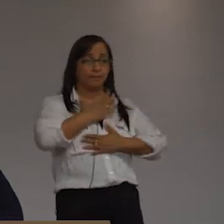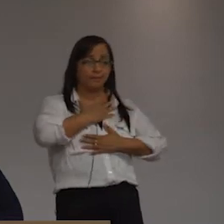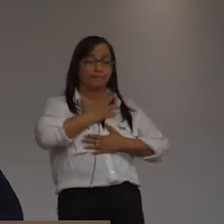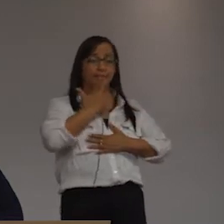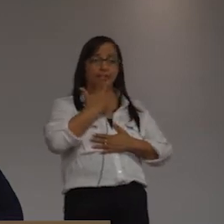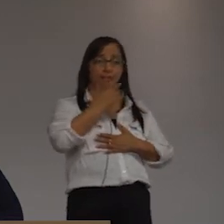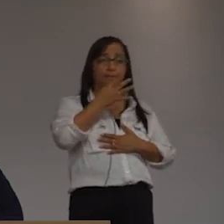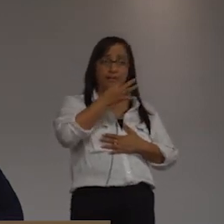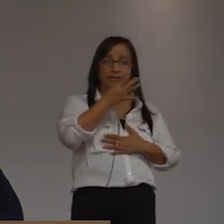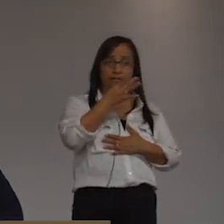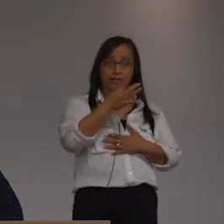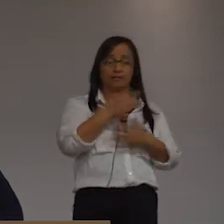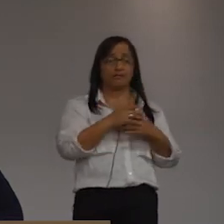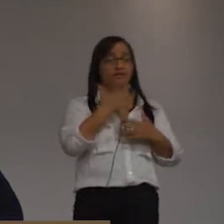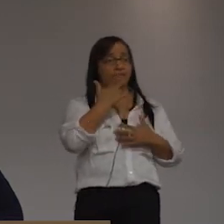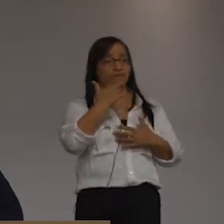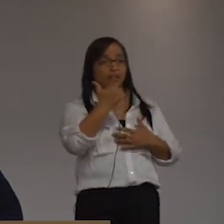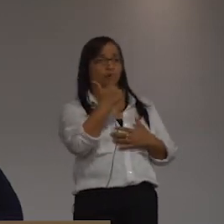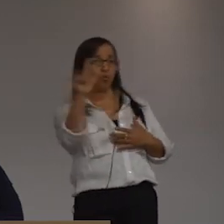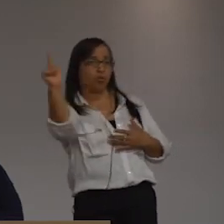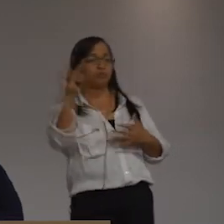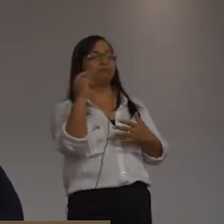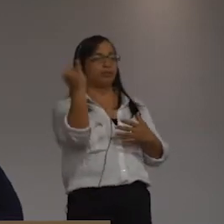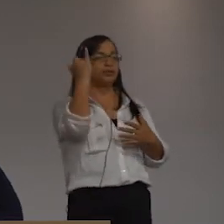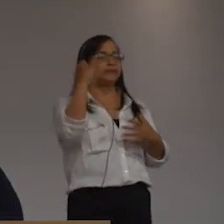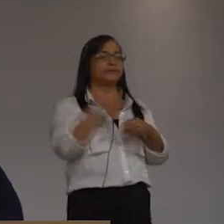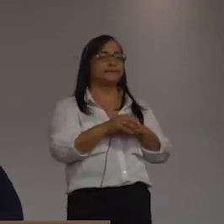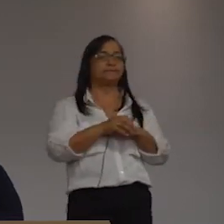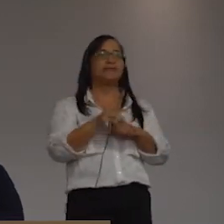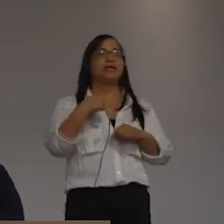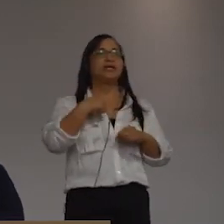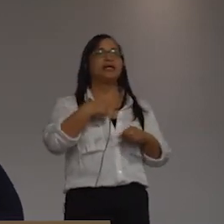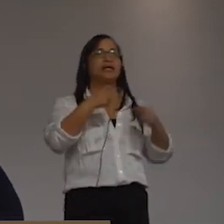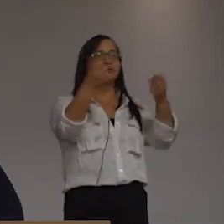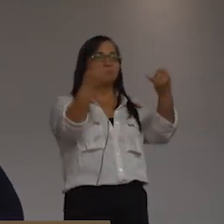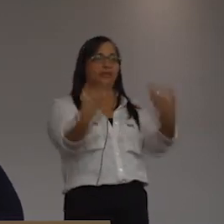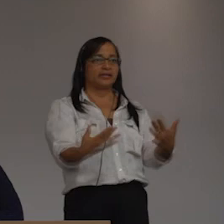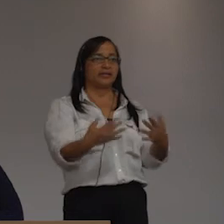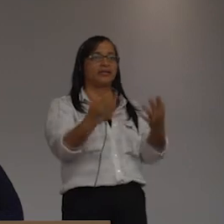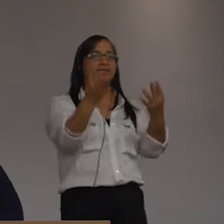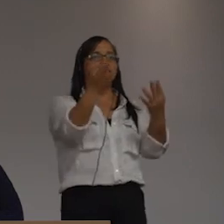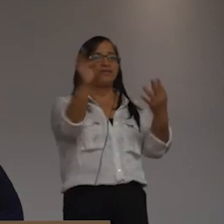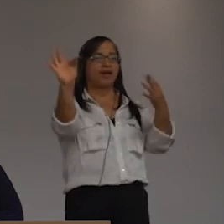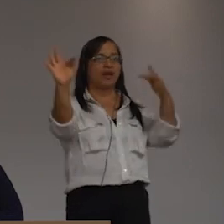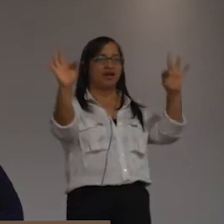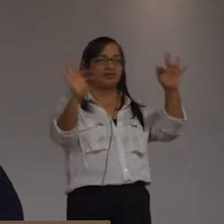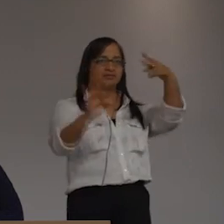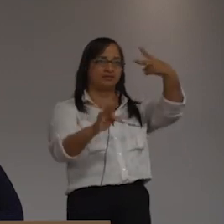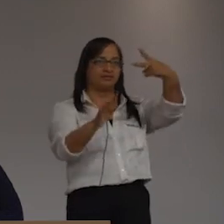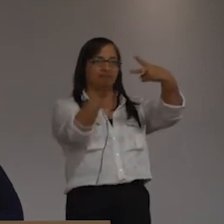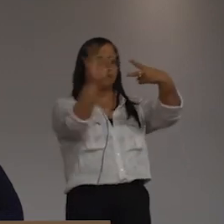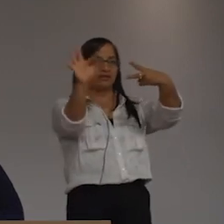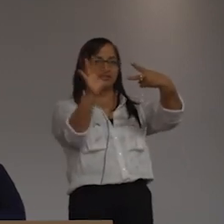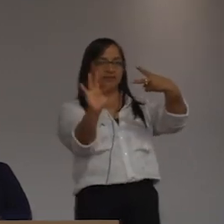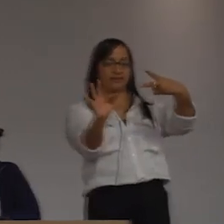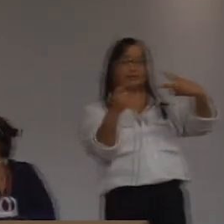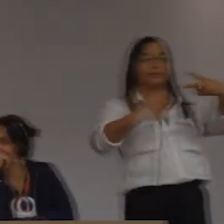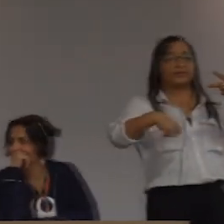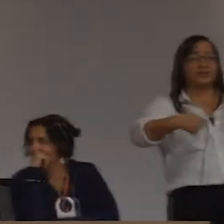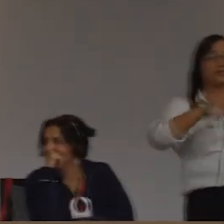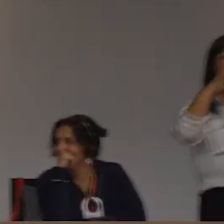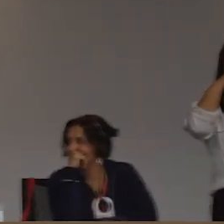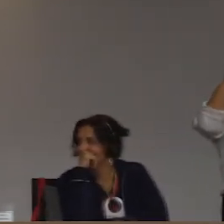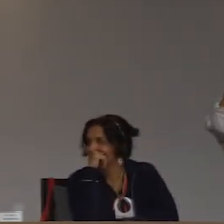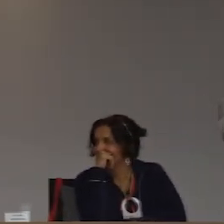vi ho messo 2 citazioni rispetto a questo. Bisogna stare molto attenti nelle categorie che